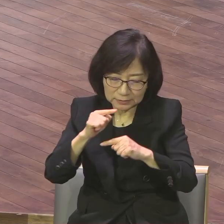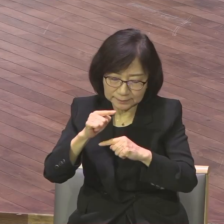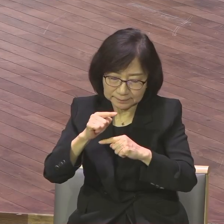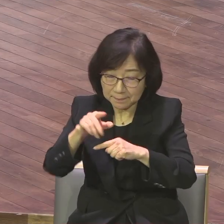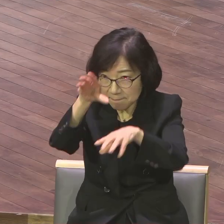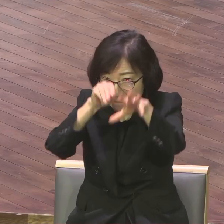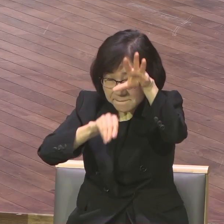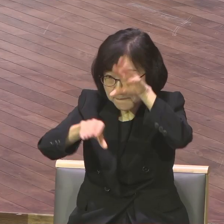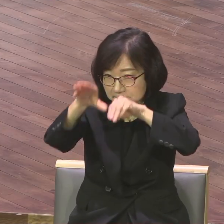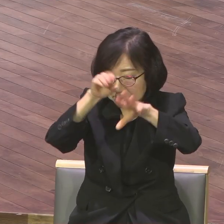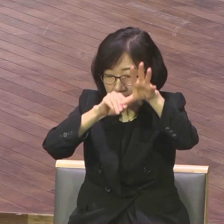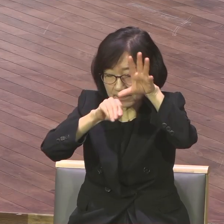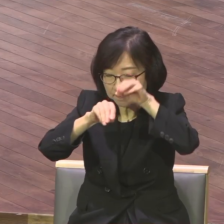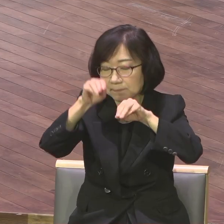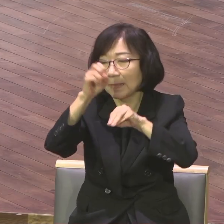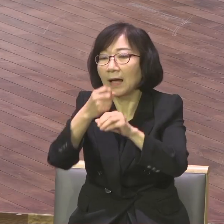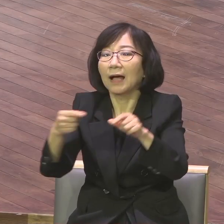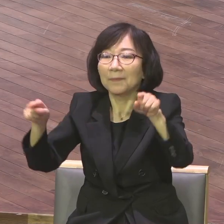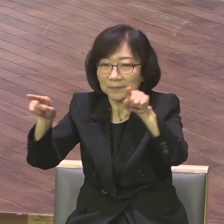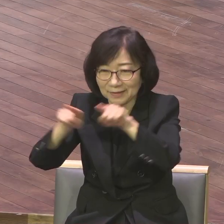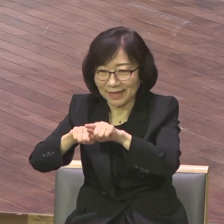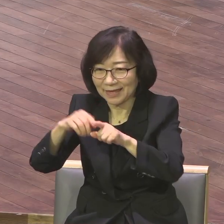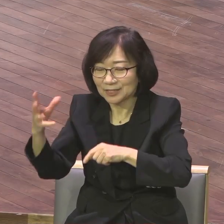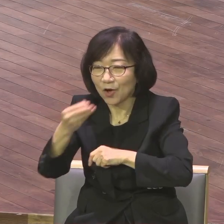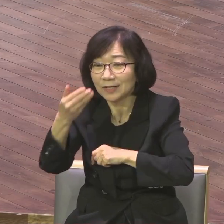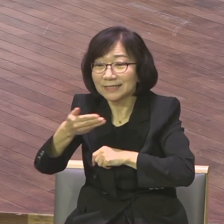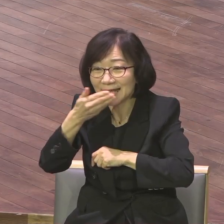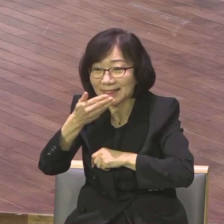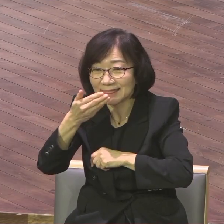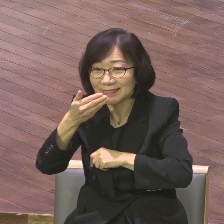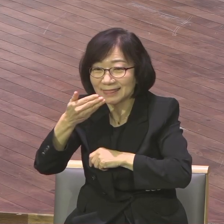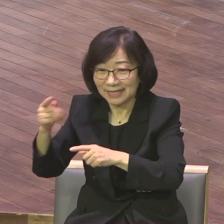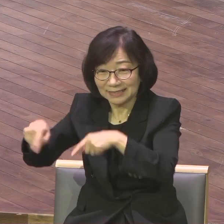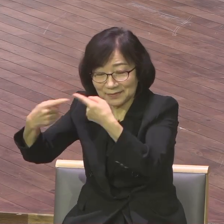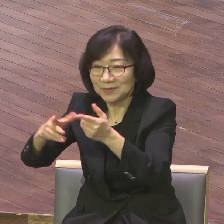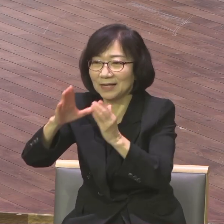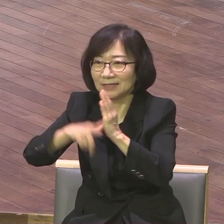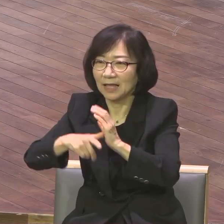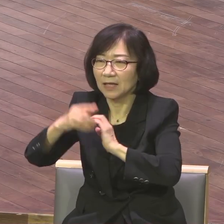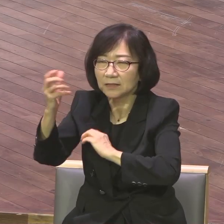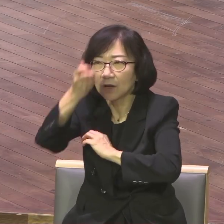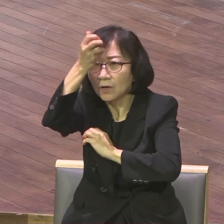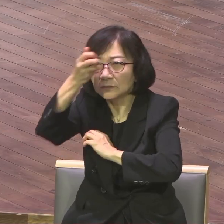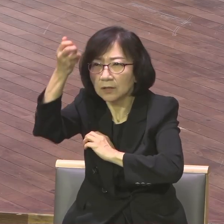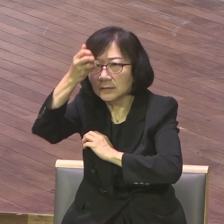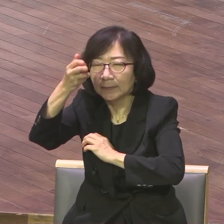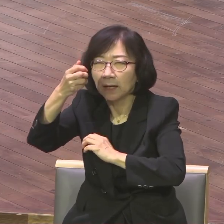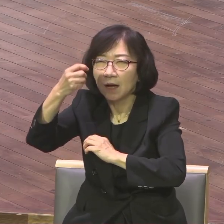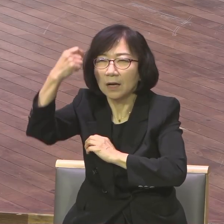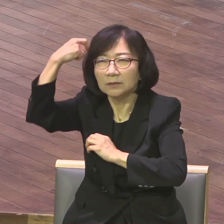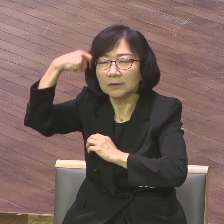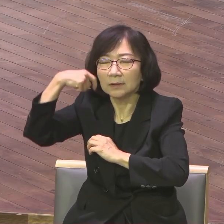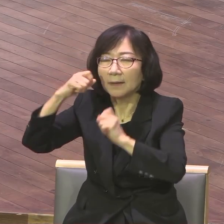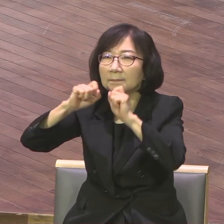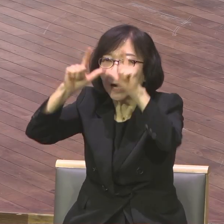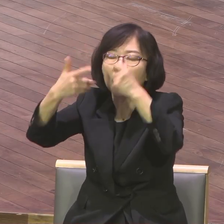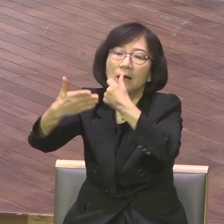성찬을 받을 때에 성령께서 조명하시고 깨닫게 하시고 느끼게